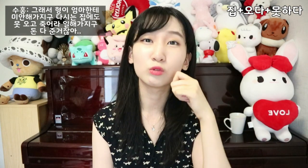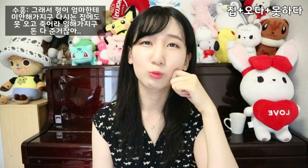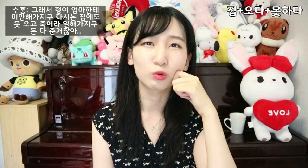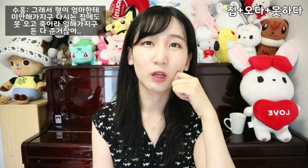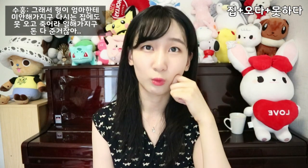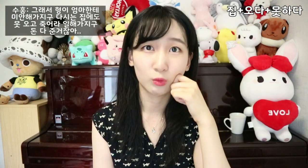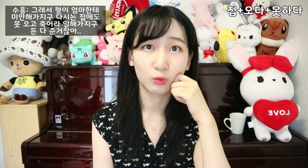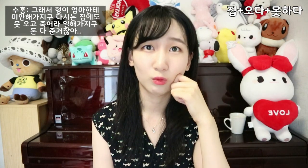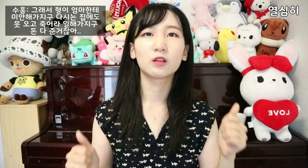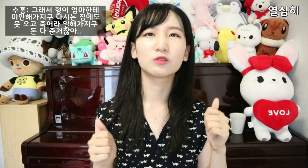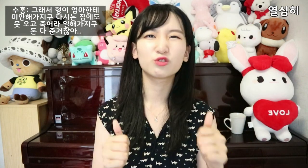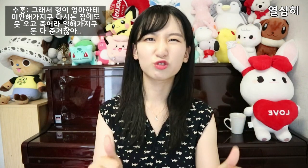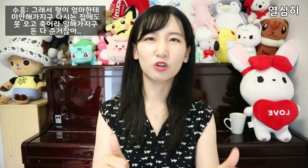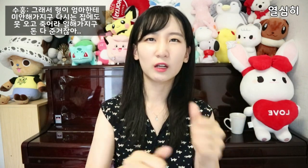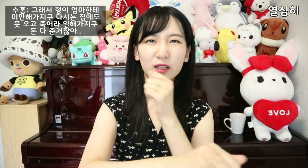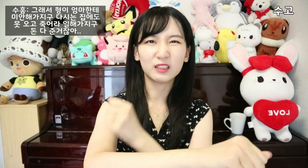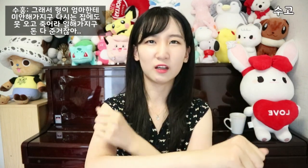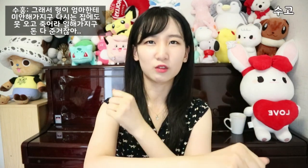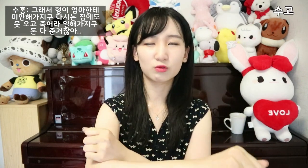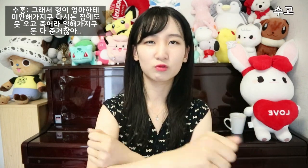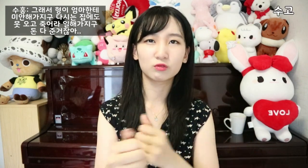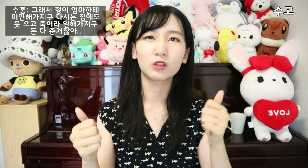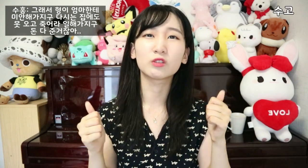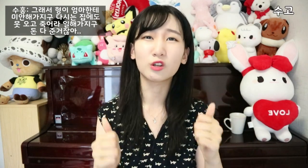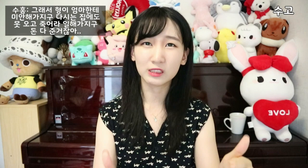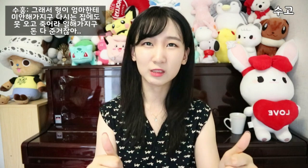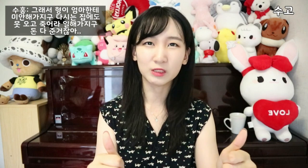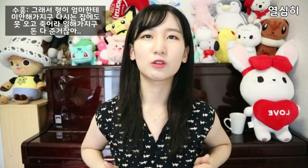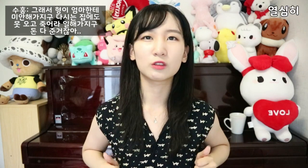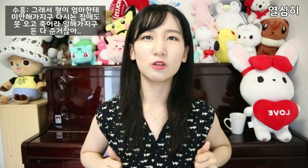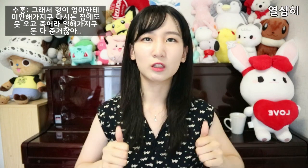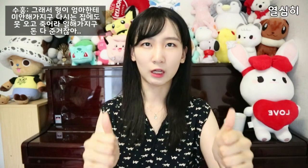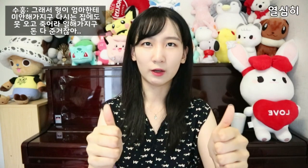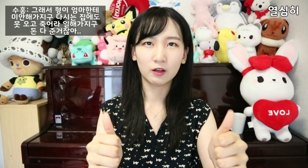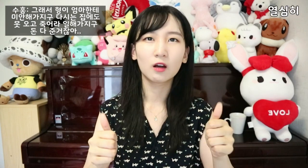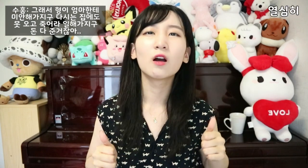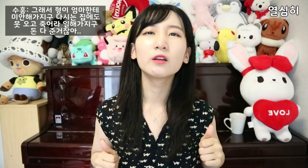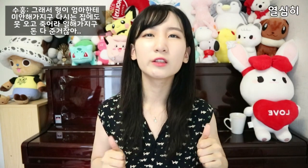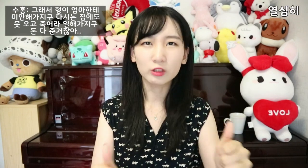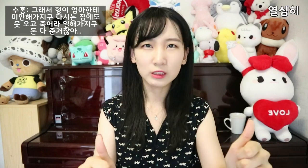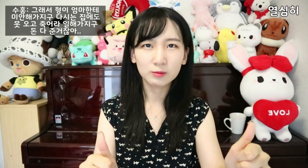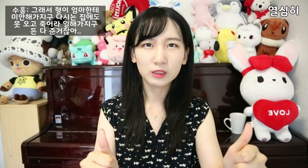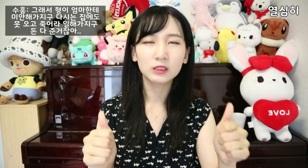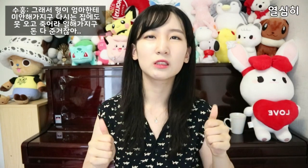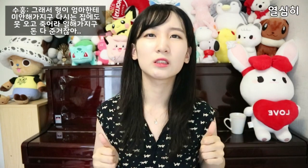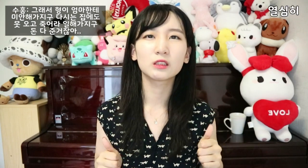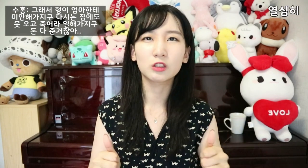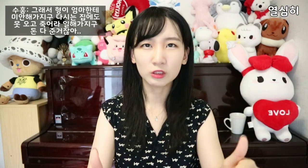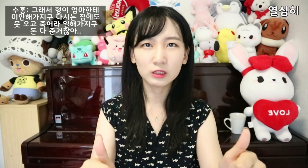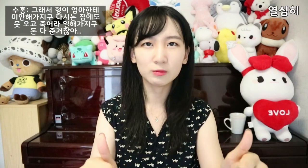오지 못하고 죽어라 이래가지고 이건 열심히 여기서 이렇게 나와요. 열심히.